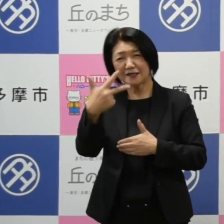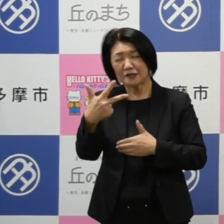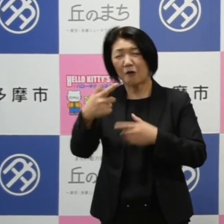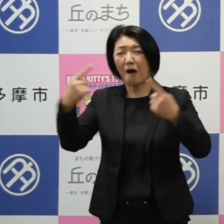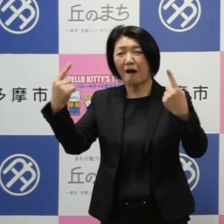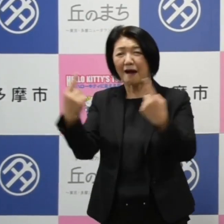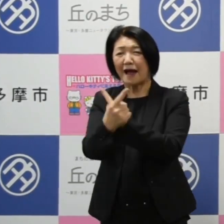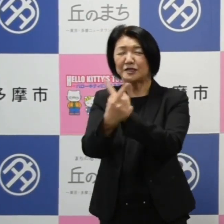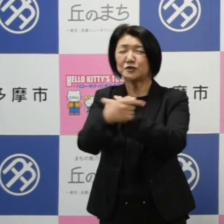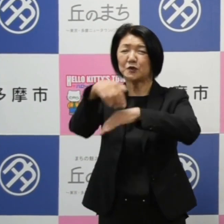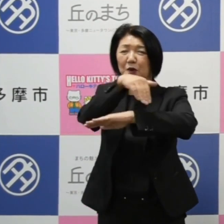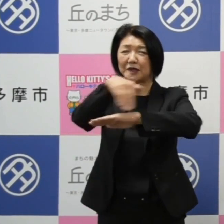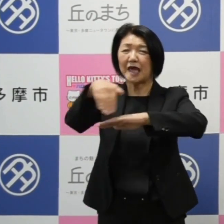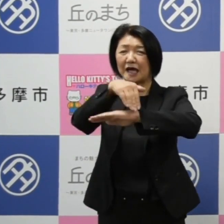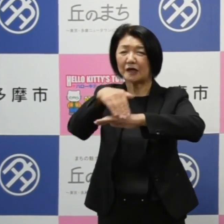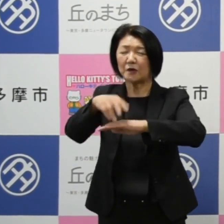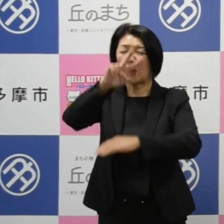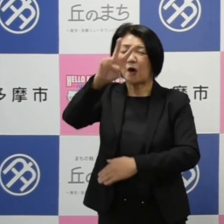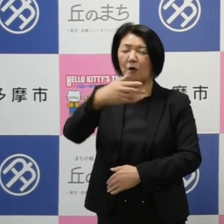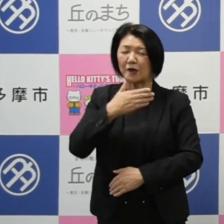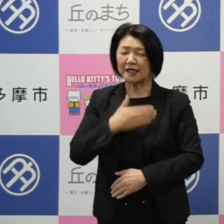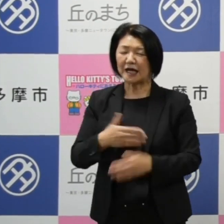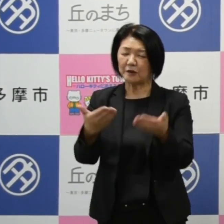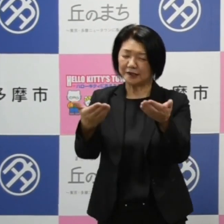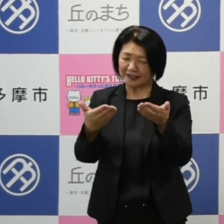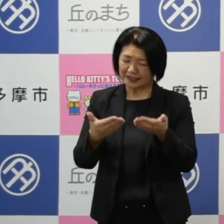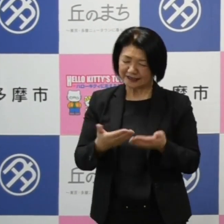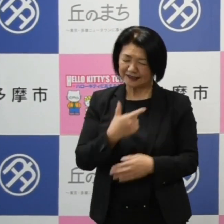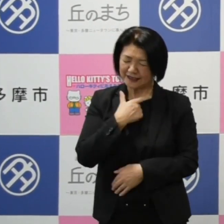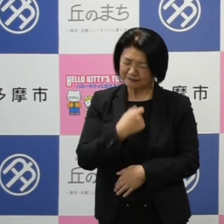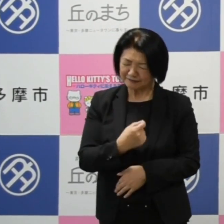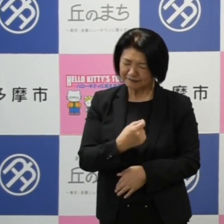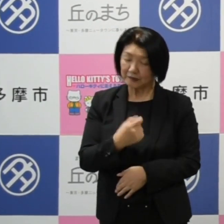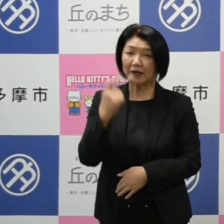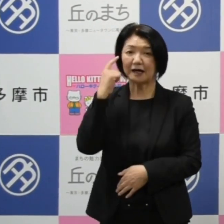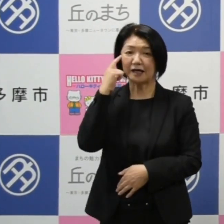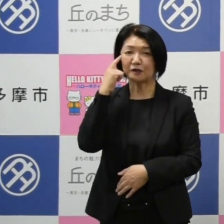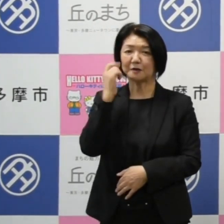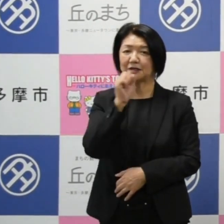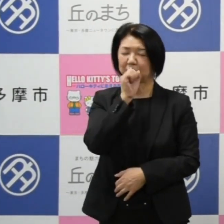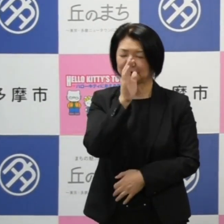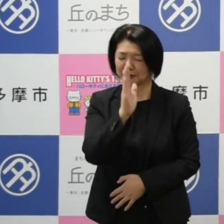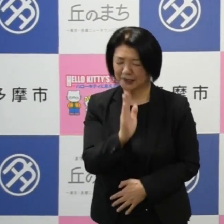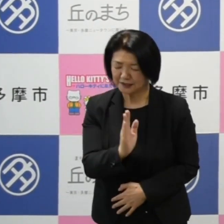計画にもご理解を賜りたいと考えています。よ